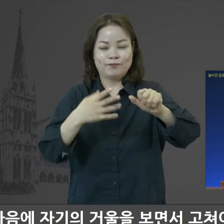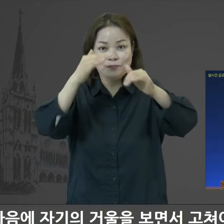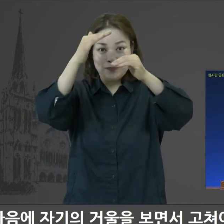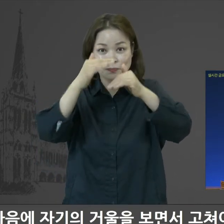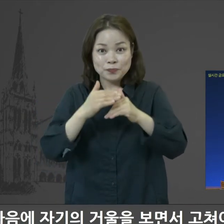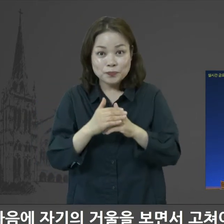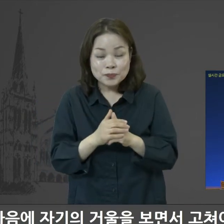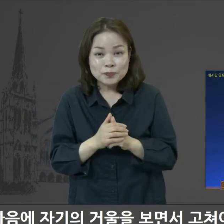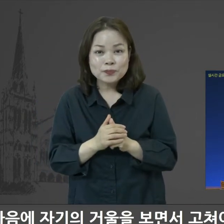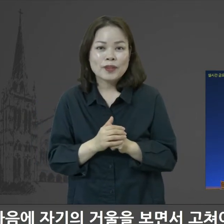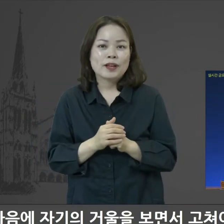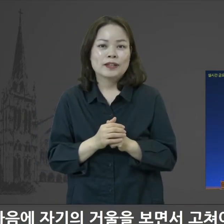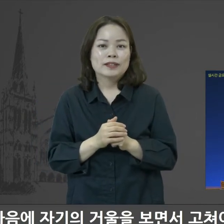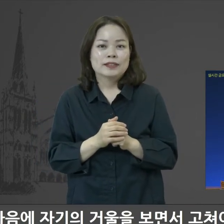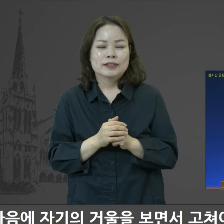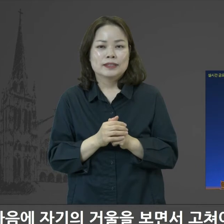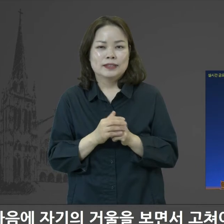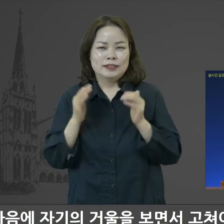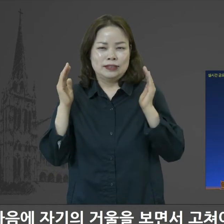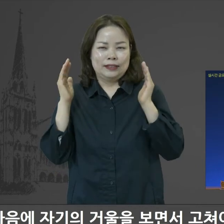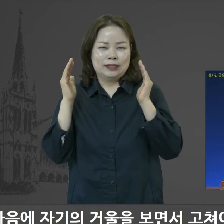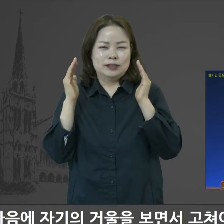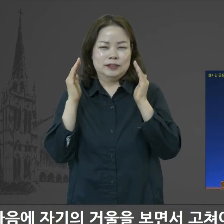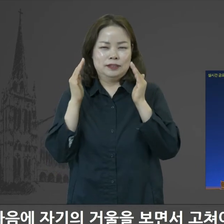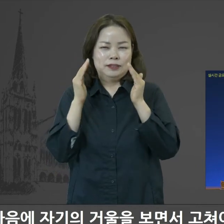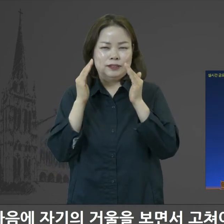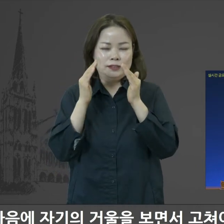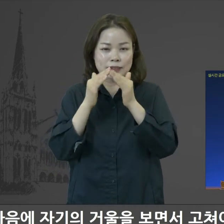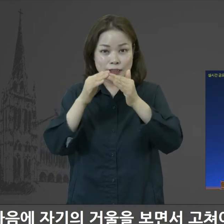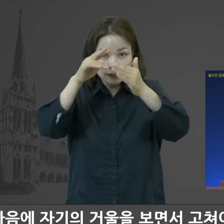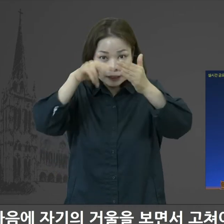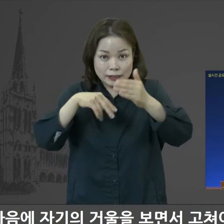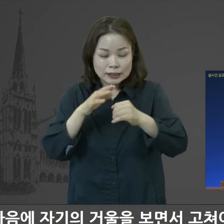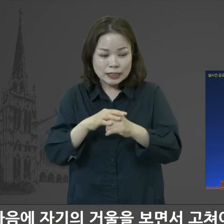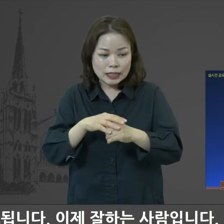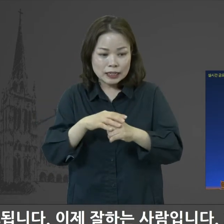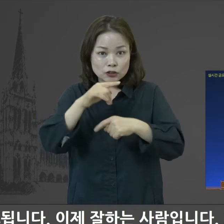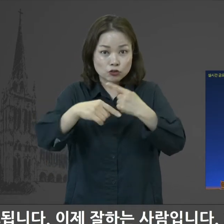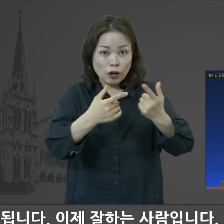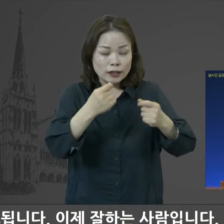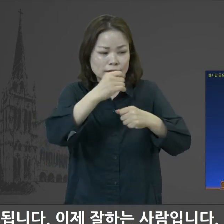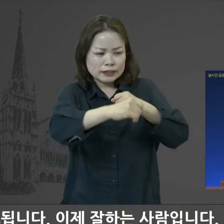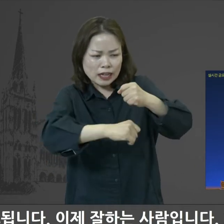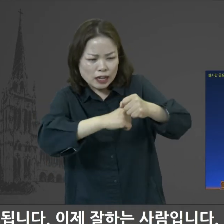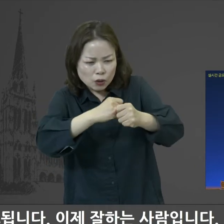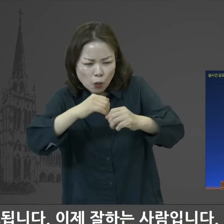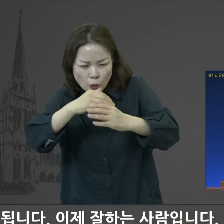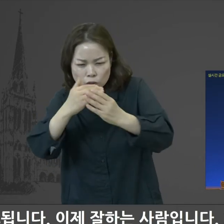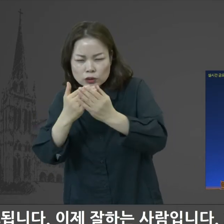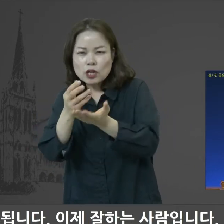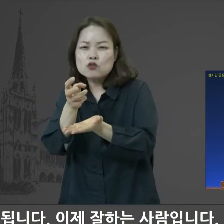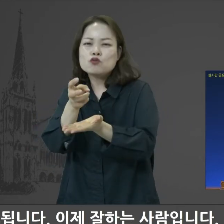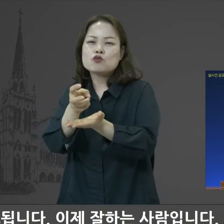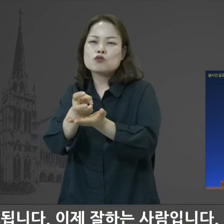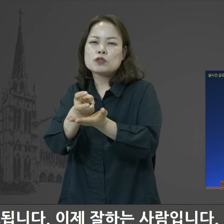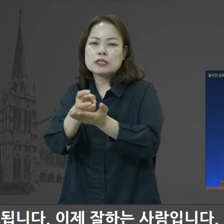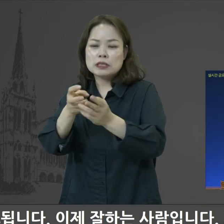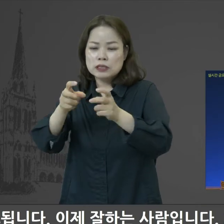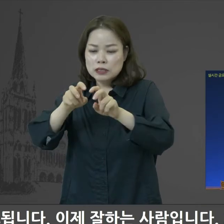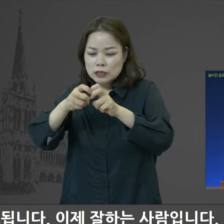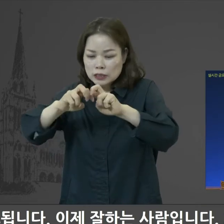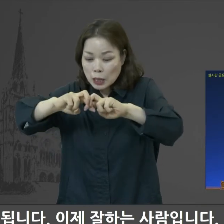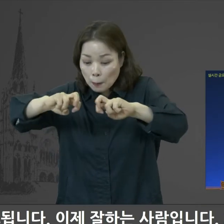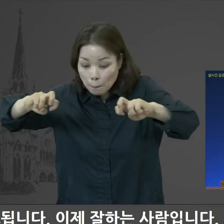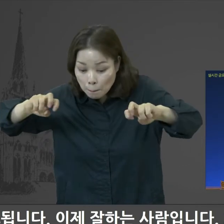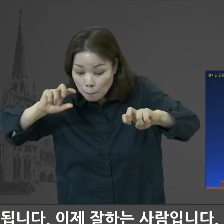복잡합니다. 25절 집중해서 내용을 읽으십시다. 자유롭게 하는 온전한 율법을 들여다보고